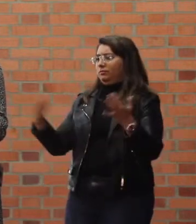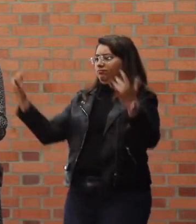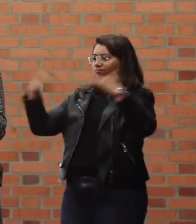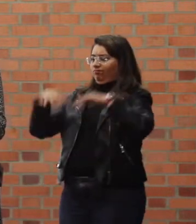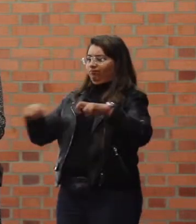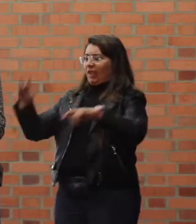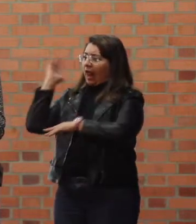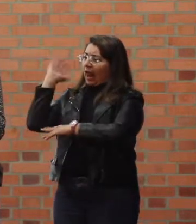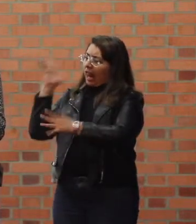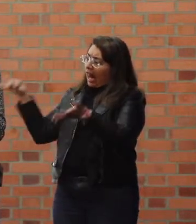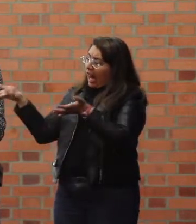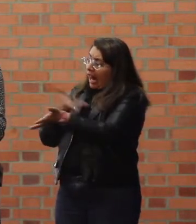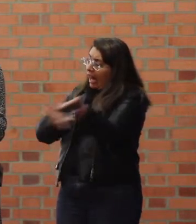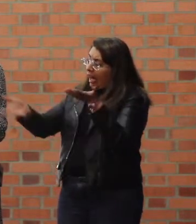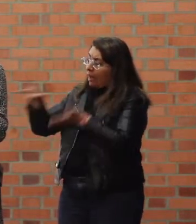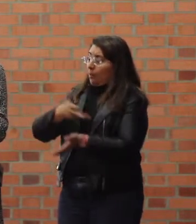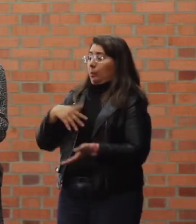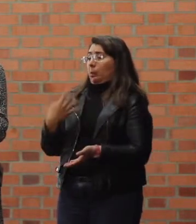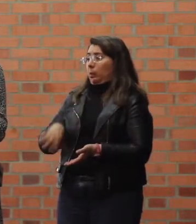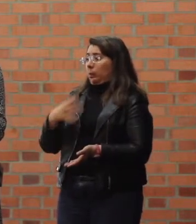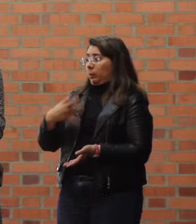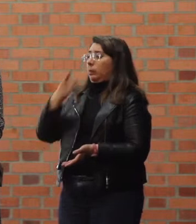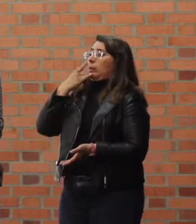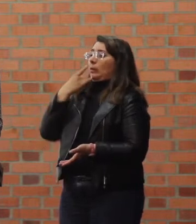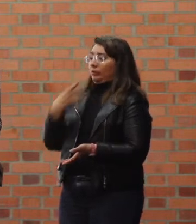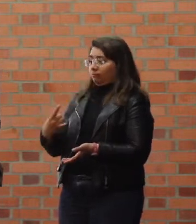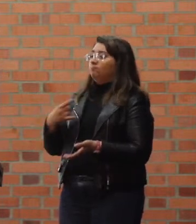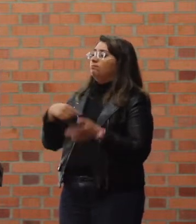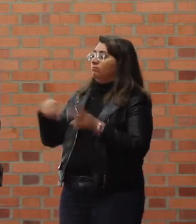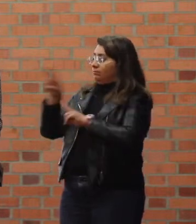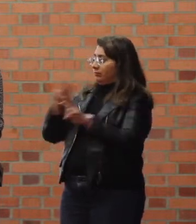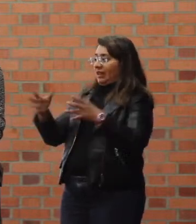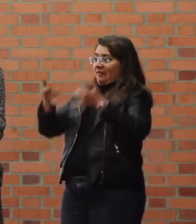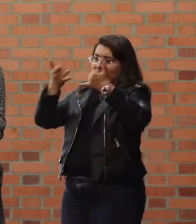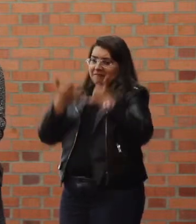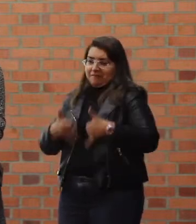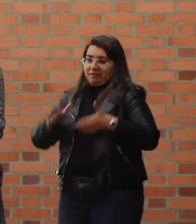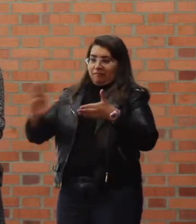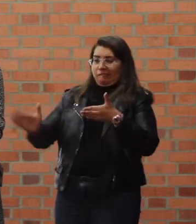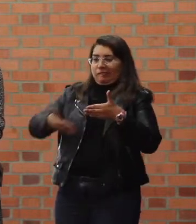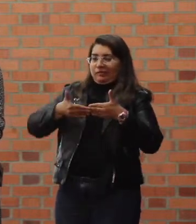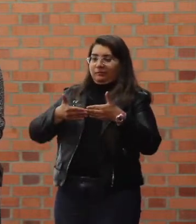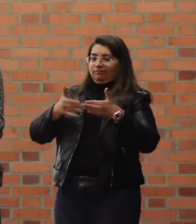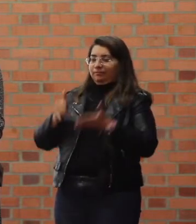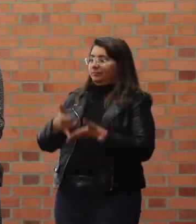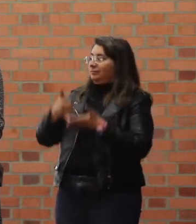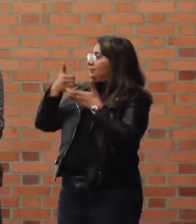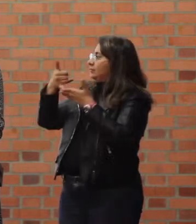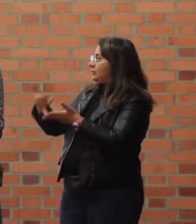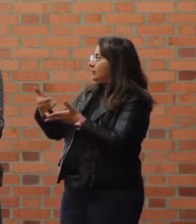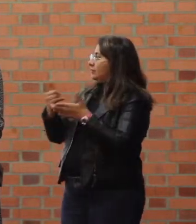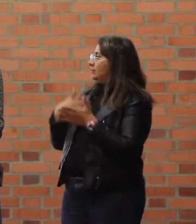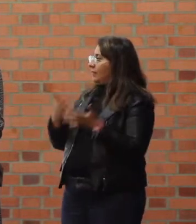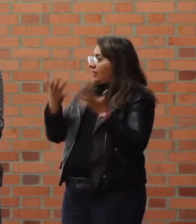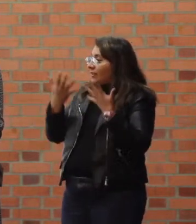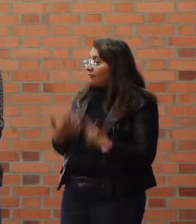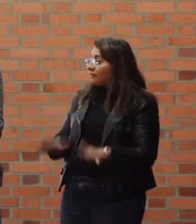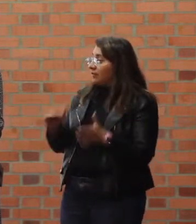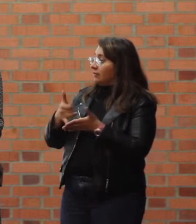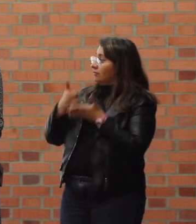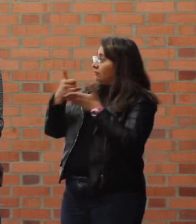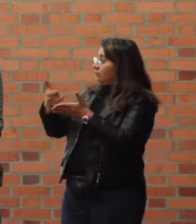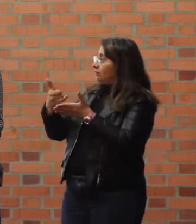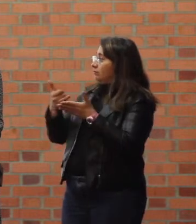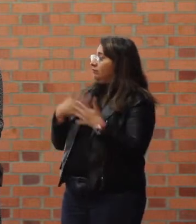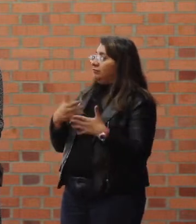conversación estamos llegando al final del lanzamiento del premio Lucy bartenberg al terminar el evento tendremos